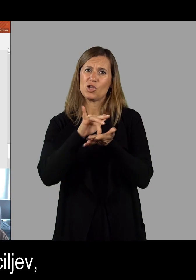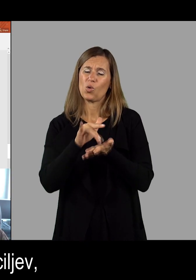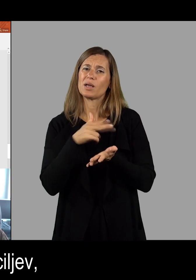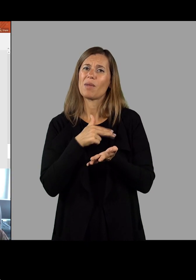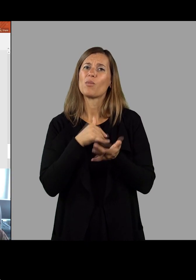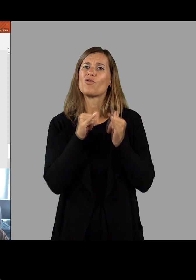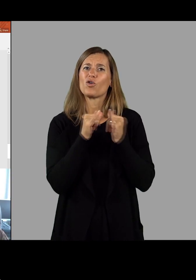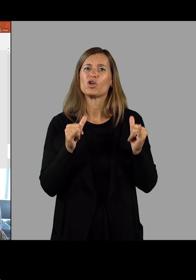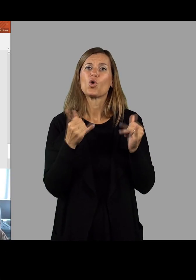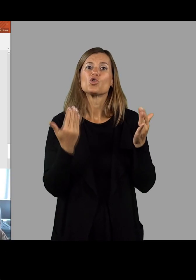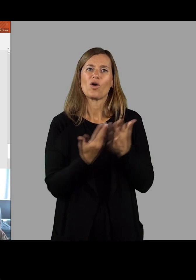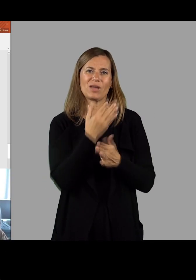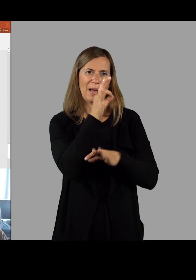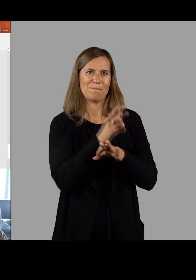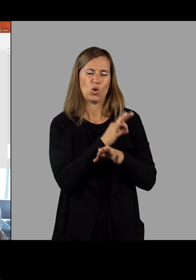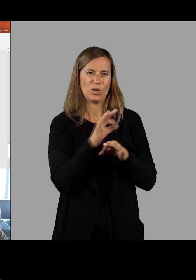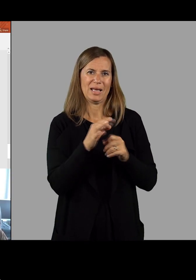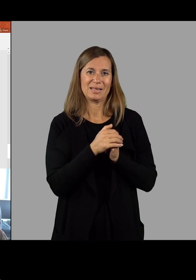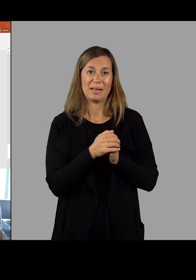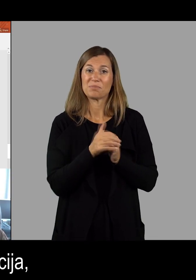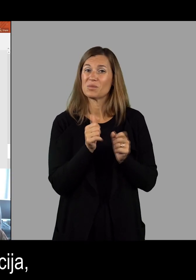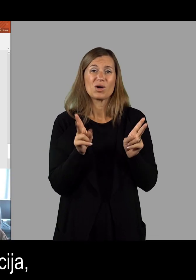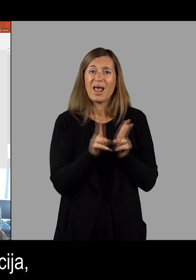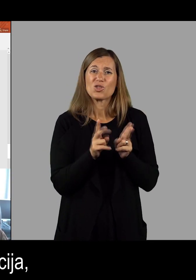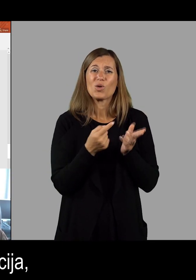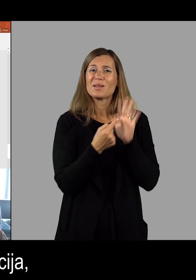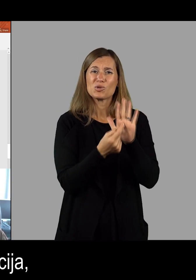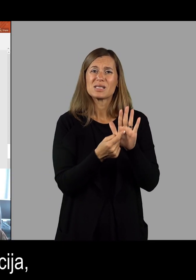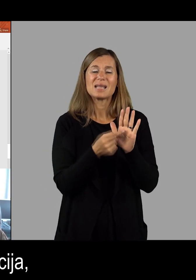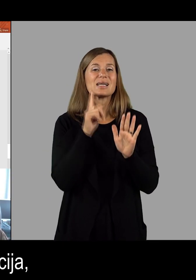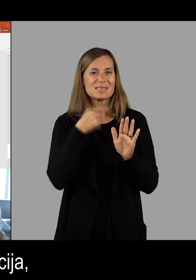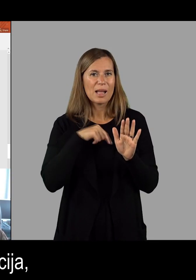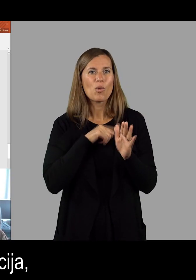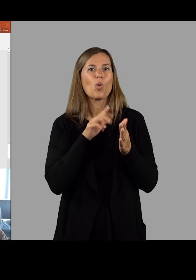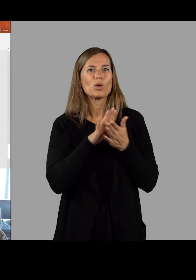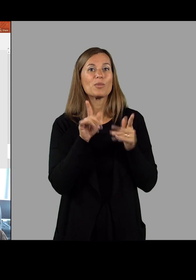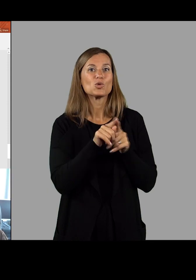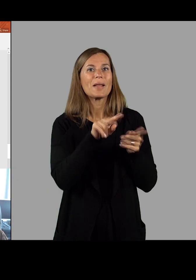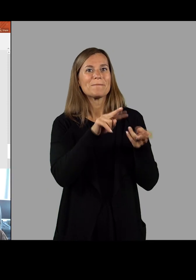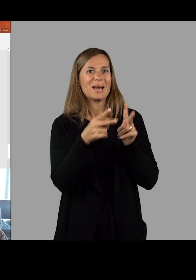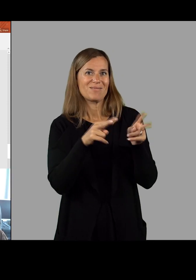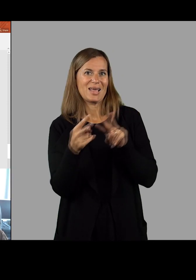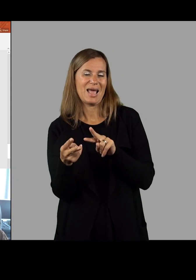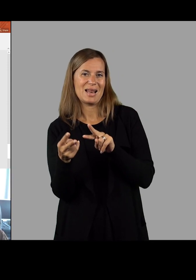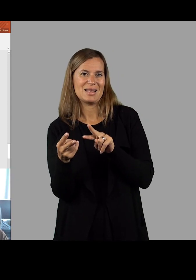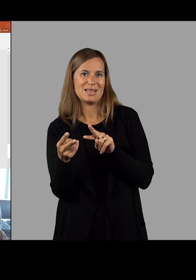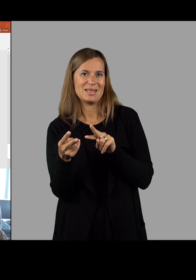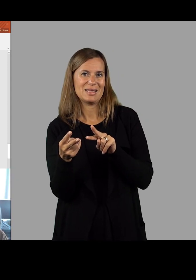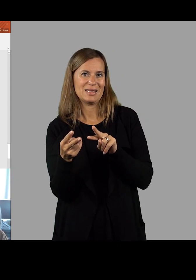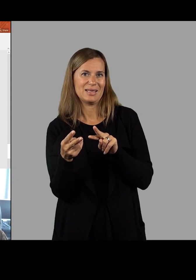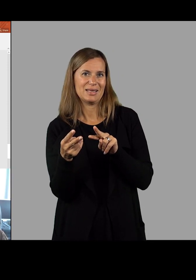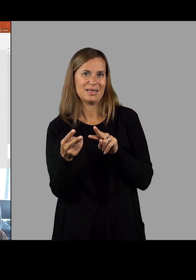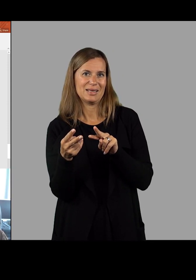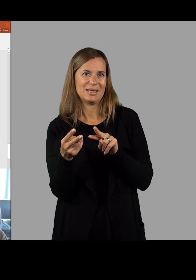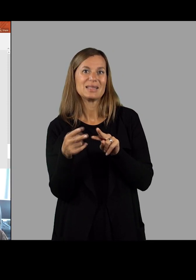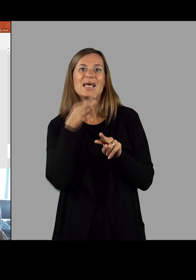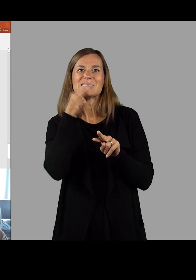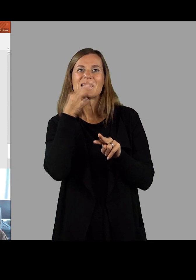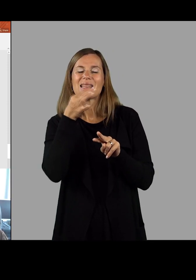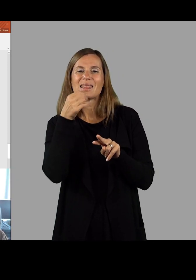imamo v okviru tega novega projekta RSDO. Samo še hitra demonstracija, da znamo uporabljati tudi prevajalnik in